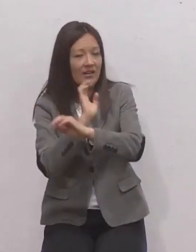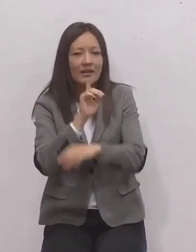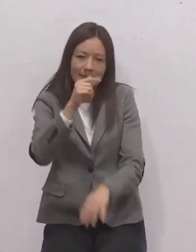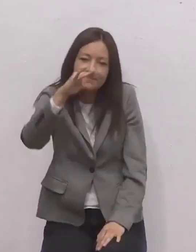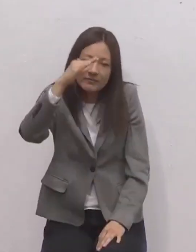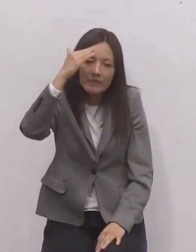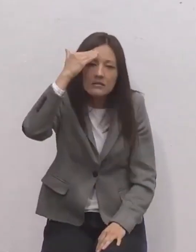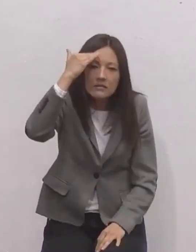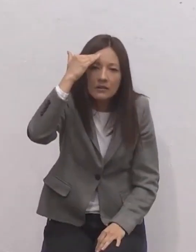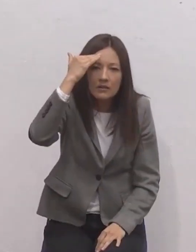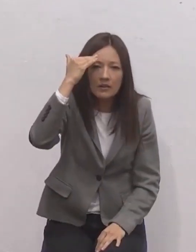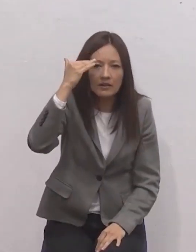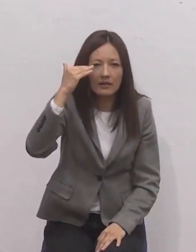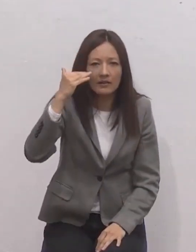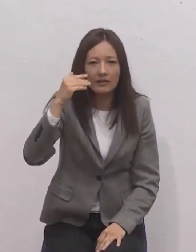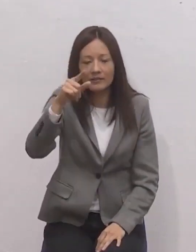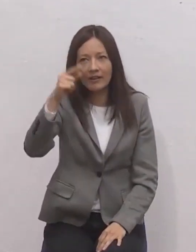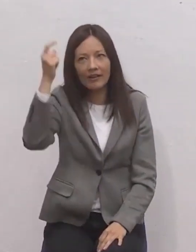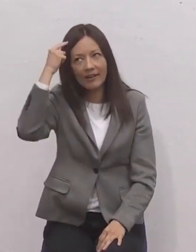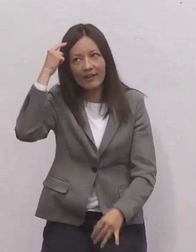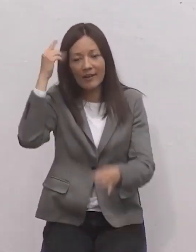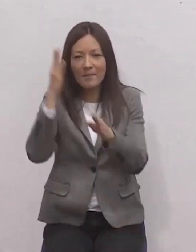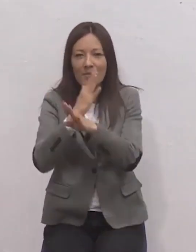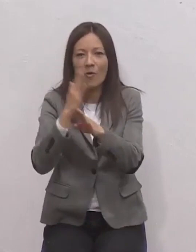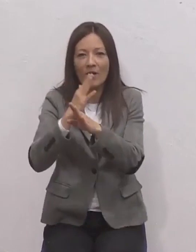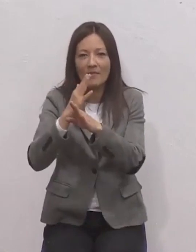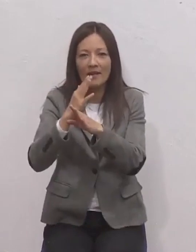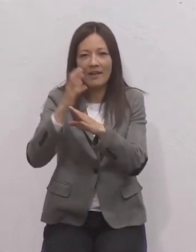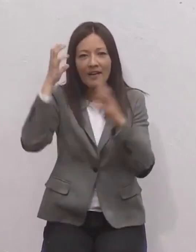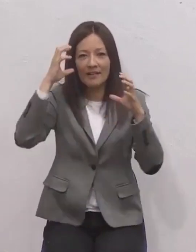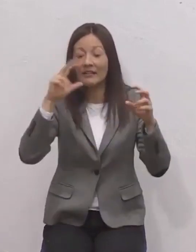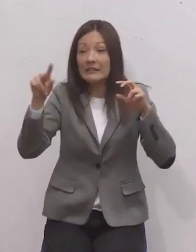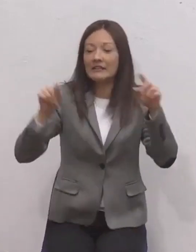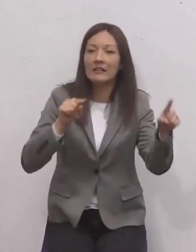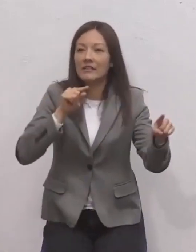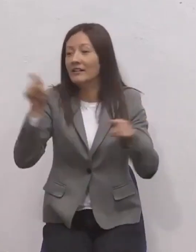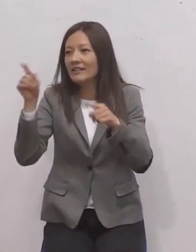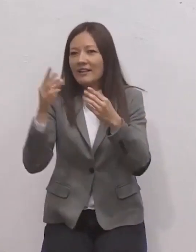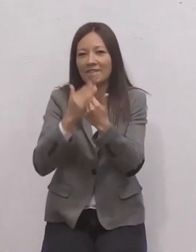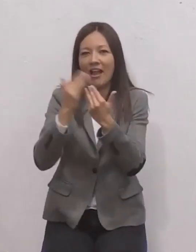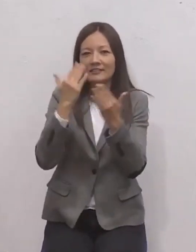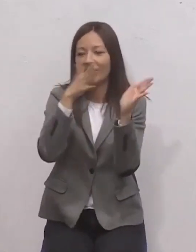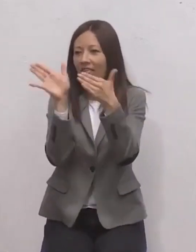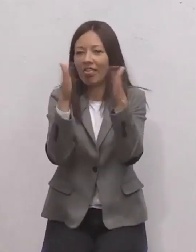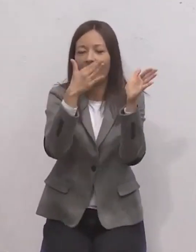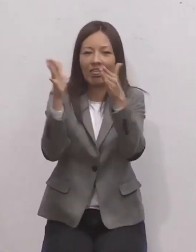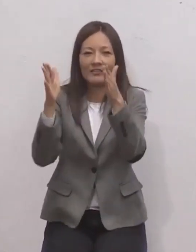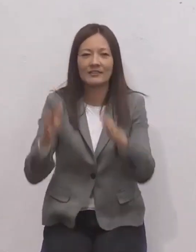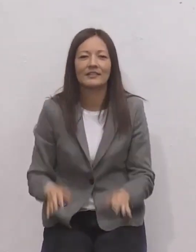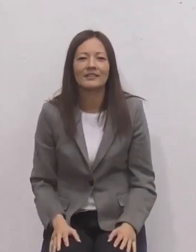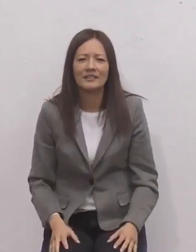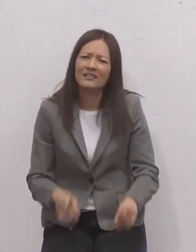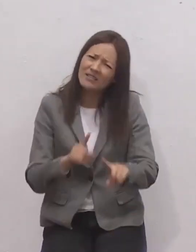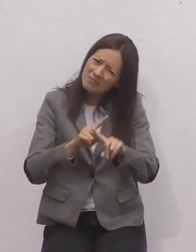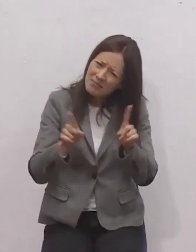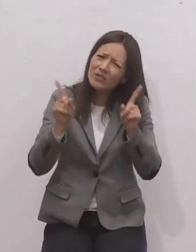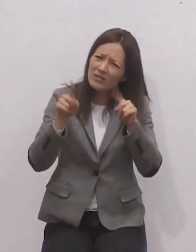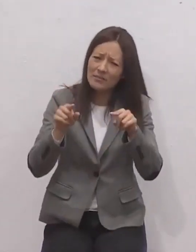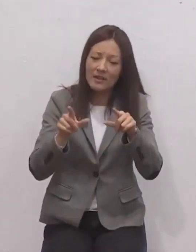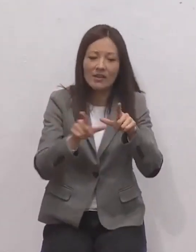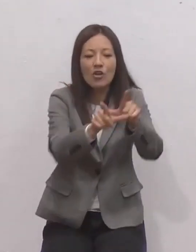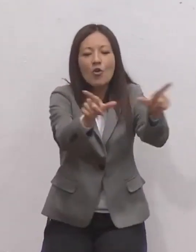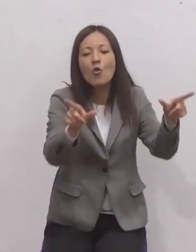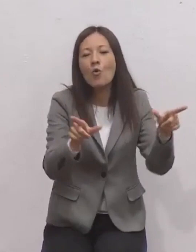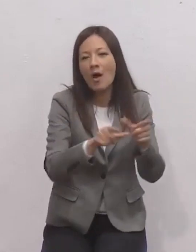tiene TOC, trastorno obsesivo compulsivo, yo sé. Pero también crearemos una zona para los de